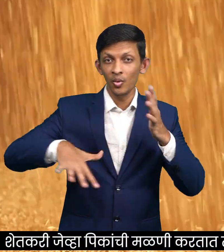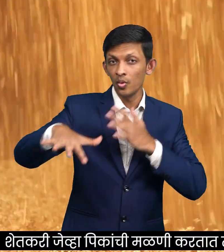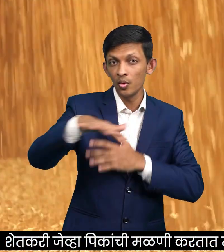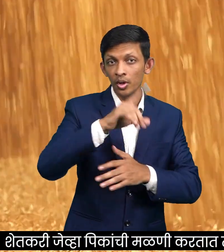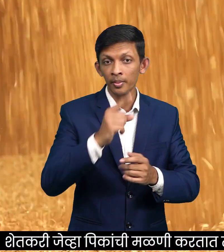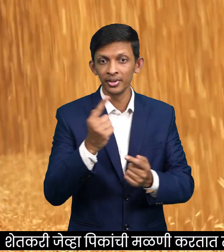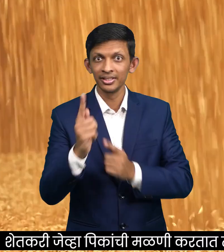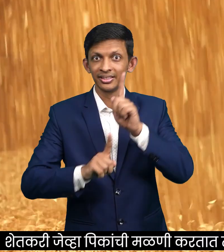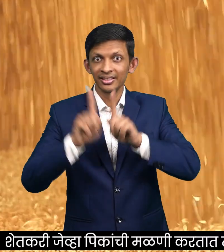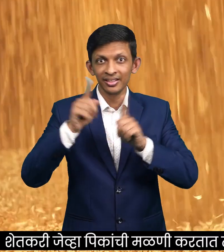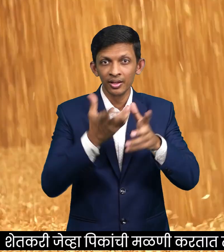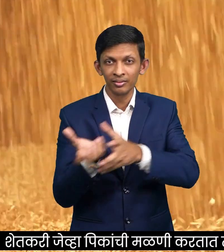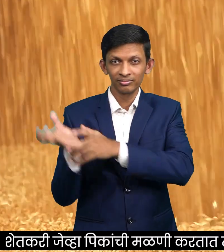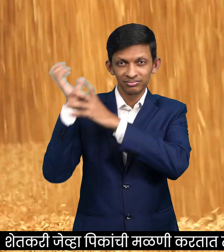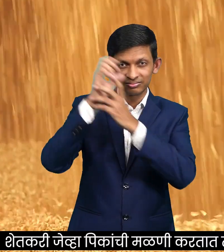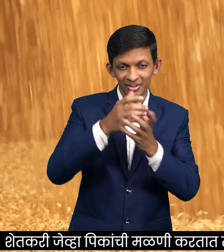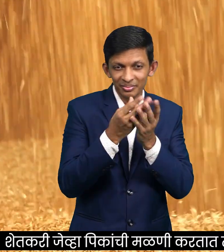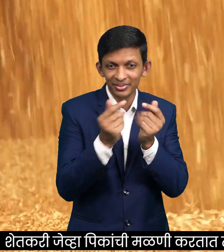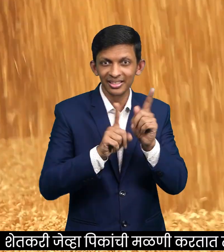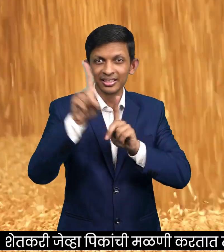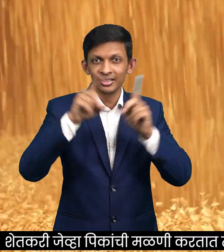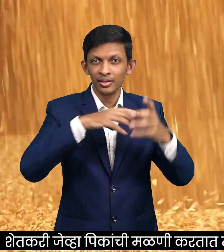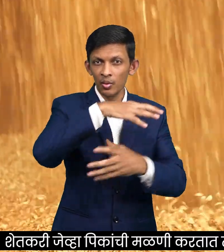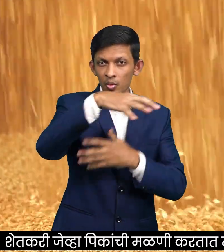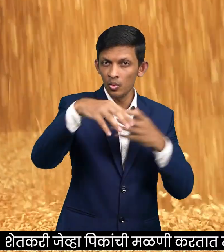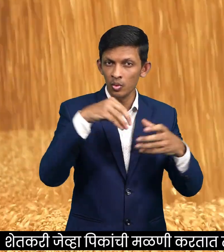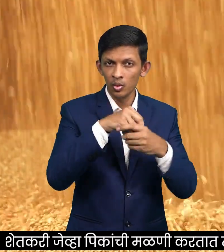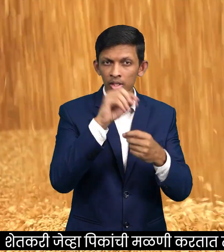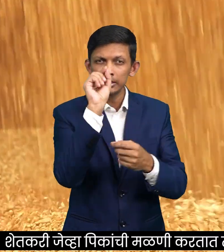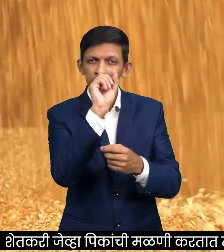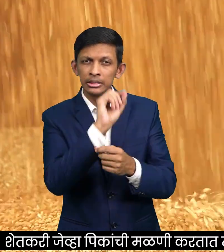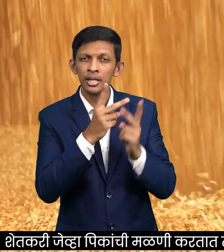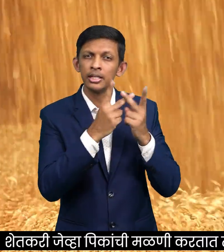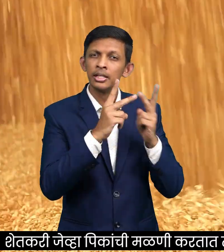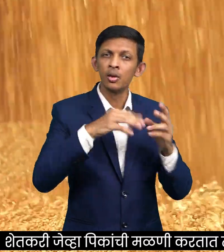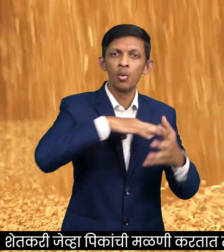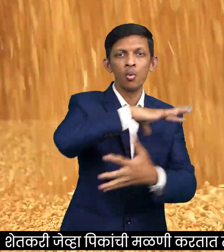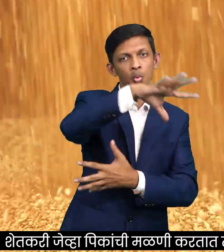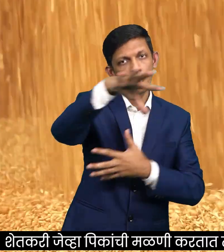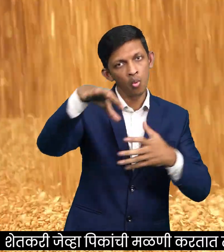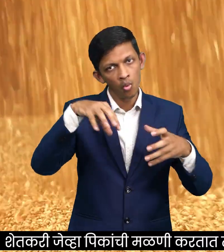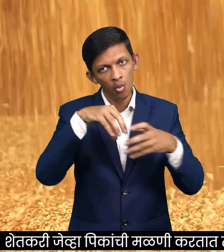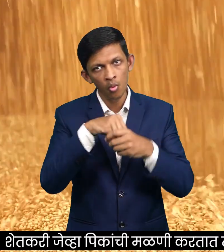शेतकरी जेव्हा पिकांची मळणी करतात तेव्हा त्यांना भुसा आणि धान्याचे मिश्रण मिळते.